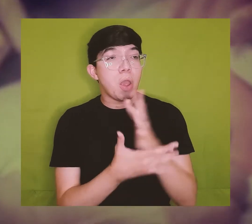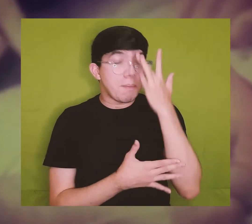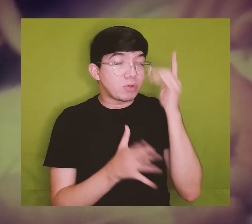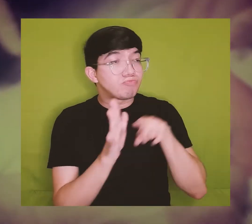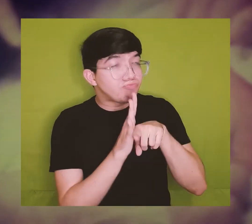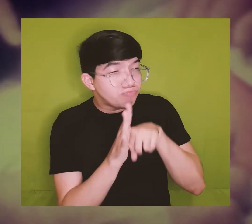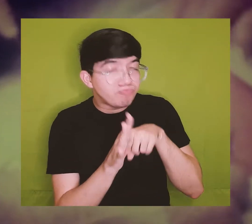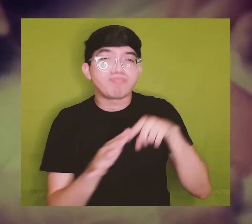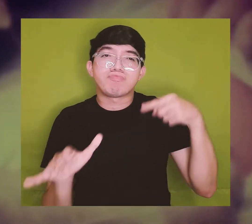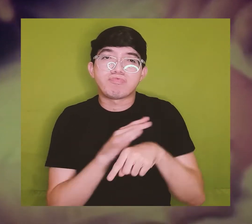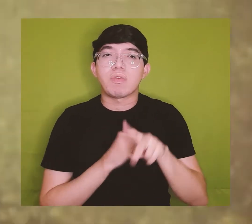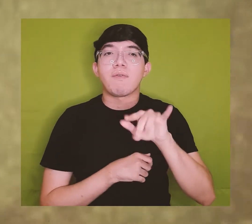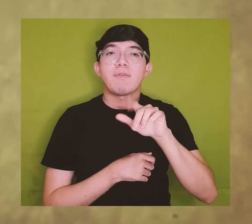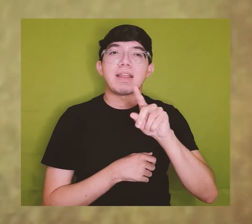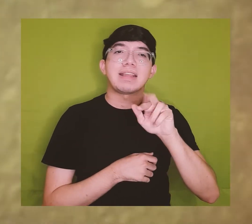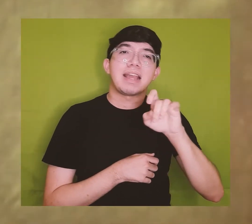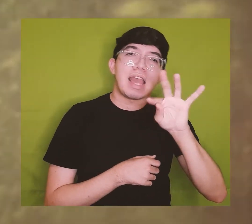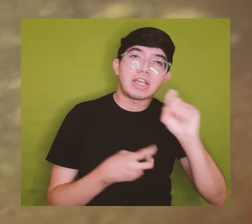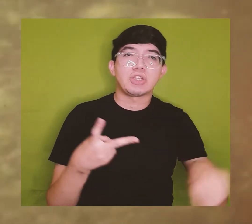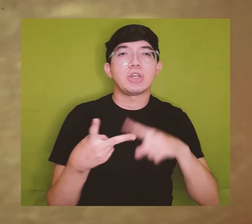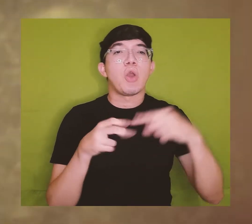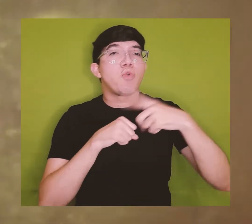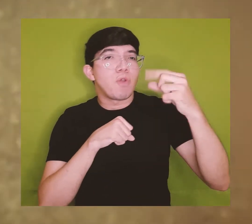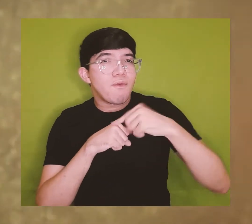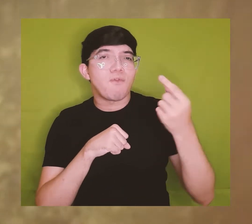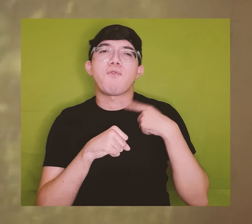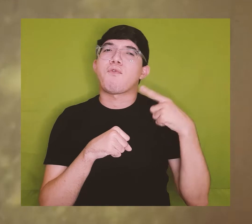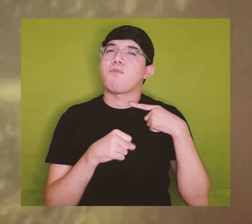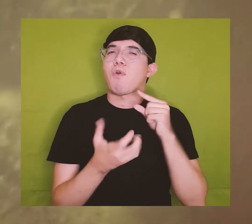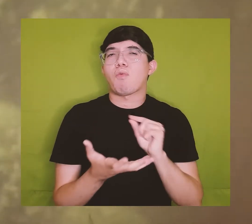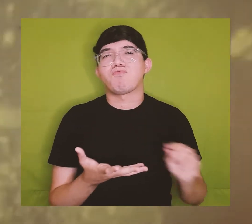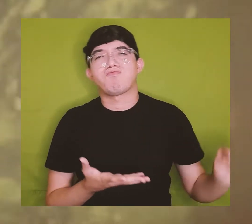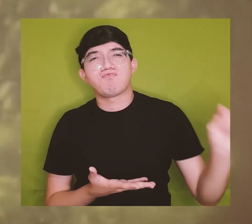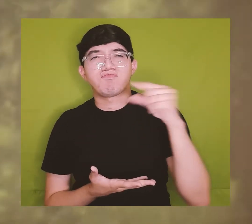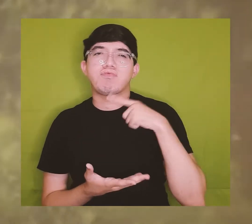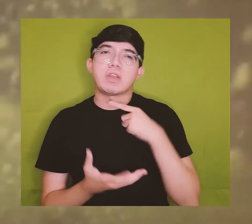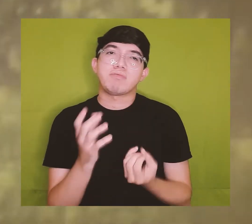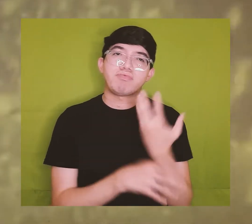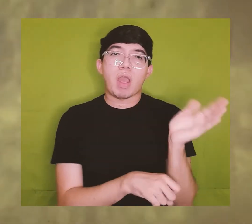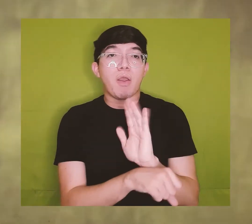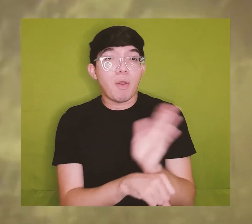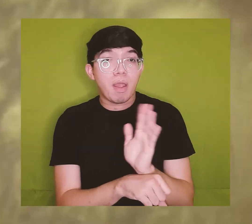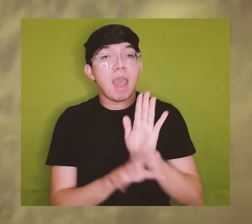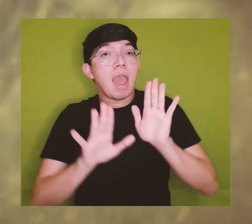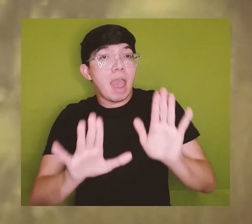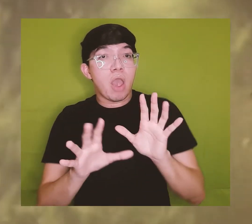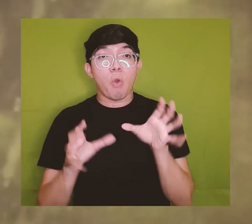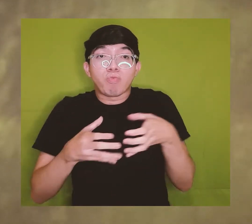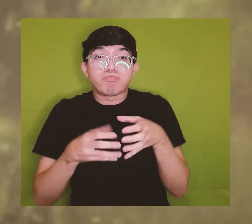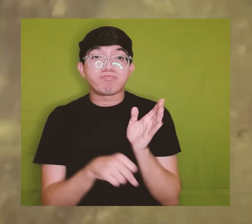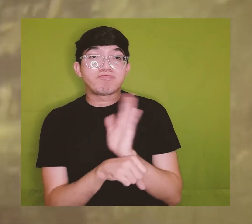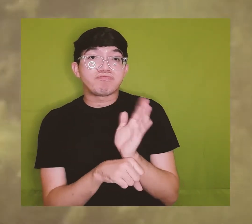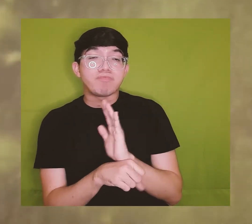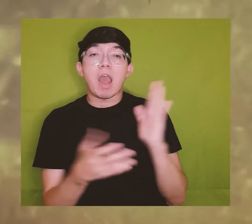fluxo, do Alumbramento, a Vila das Artes, a UFC, a Unifor surgiram. Mas os cineclubes, eles têm um papel muito específico na história que